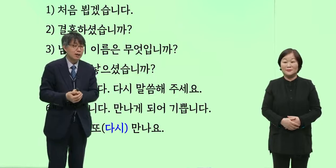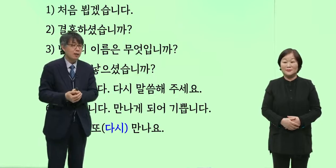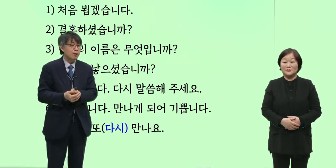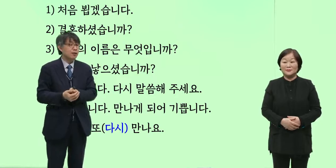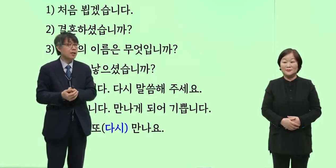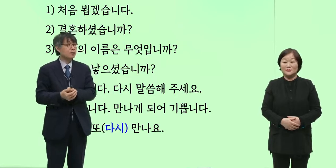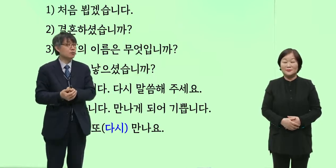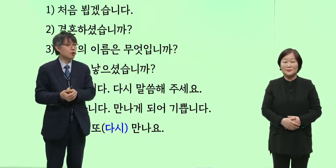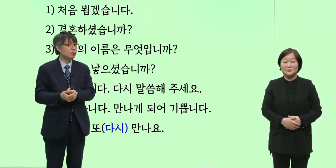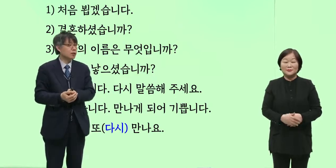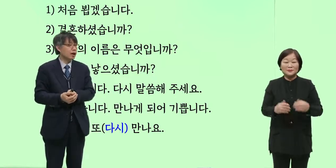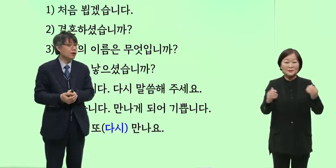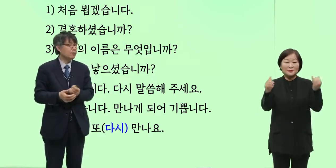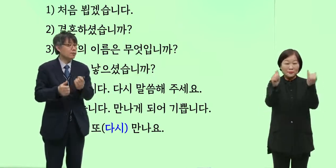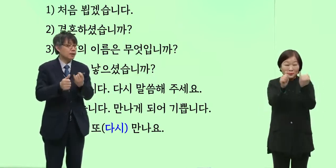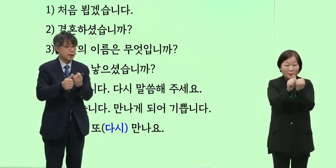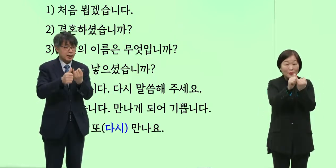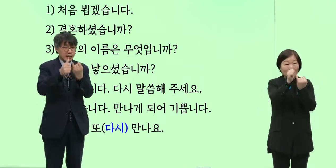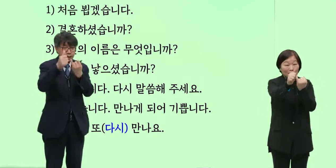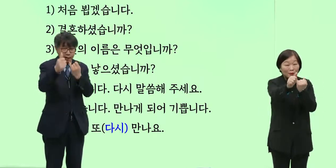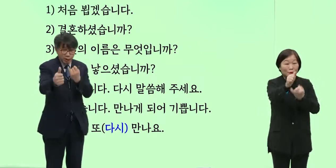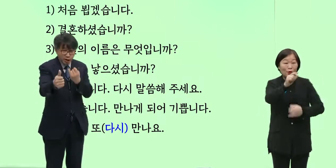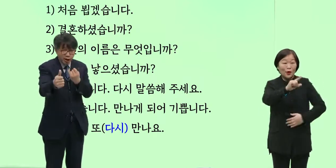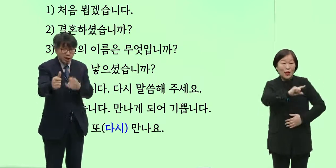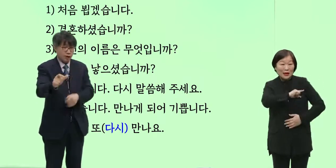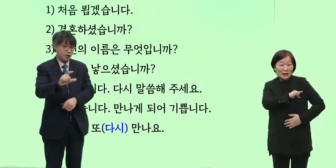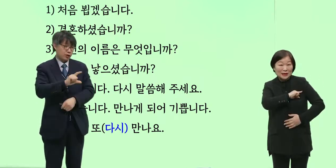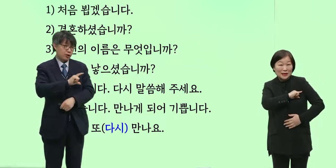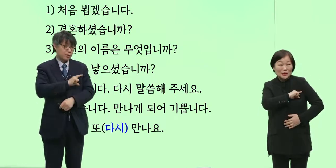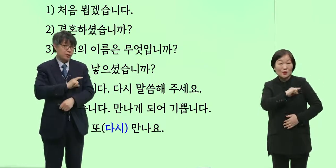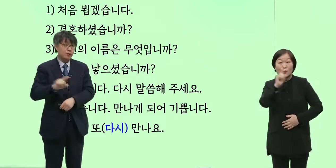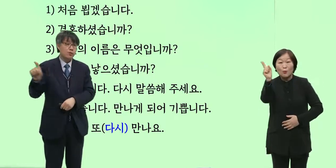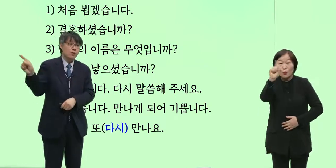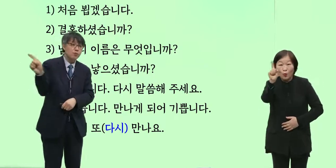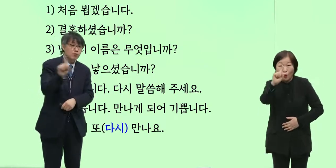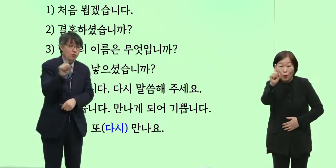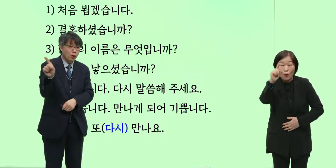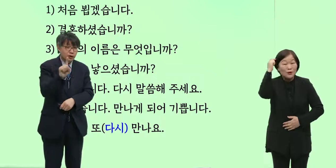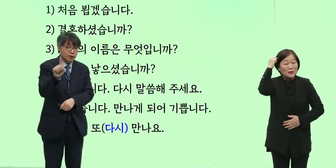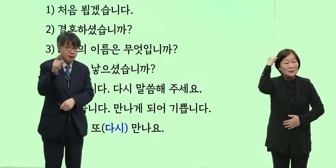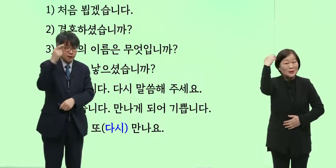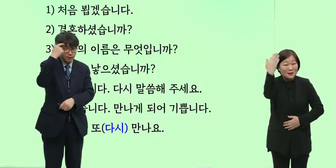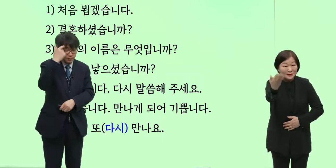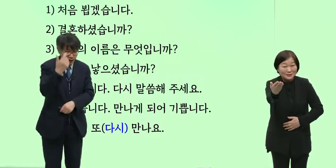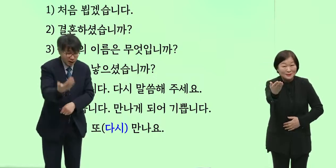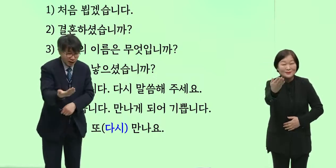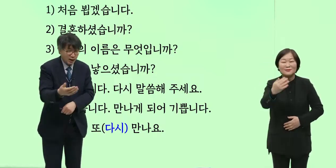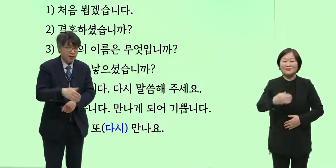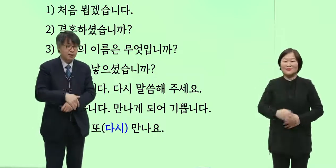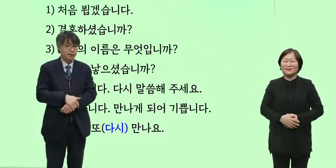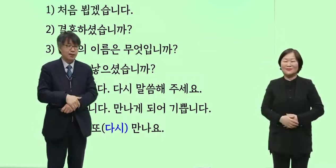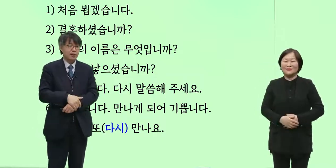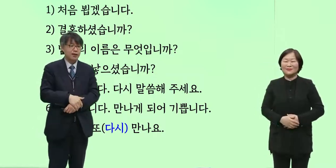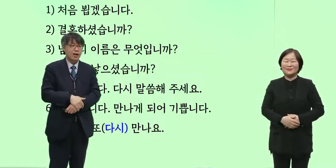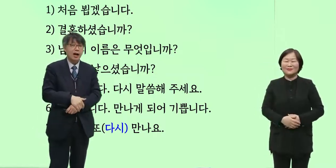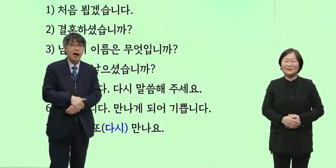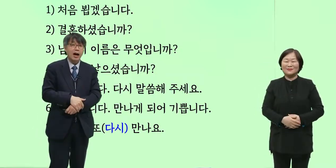남편의 이름은 무엇입니까? 남편의 이름은 나으십니까? 네.